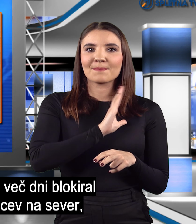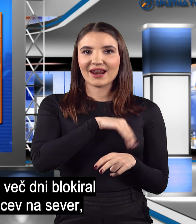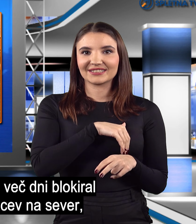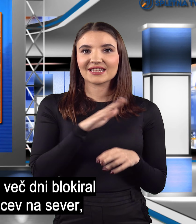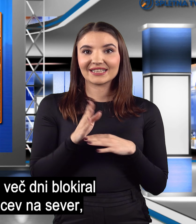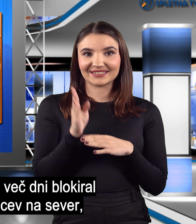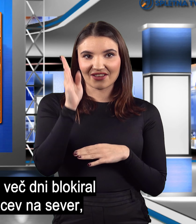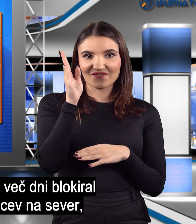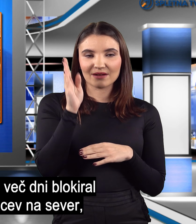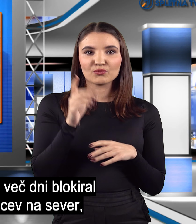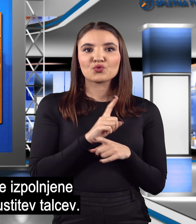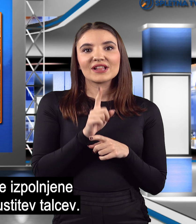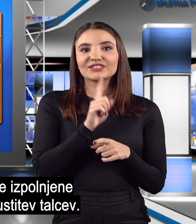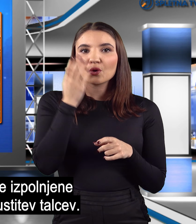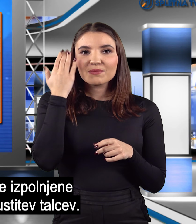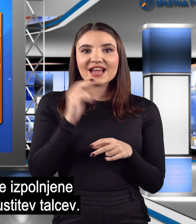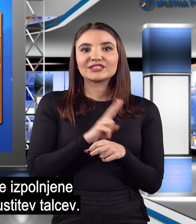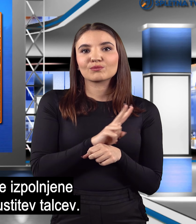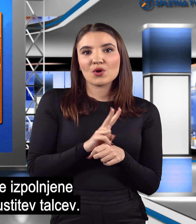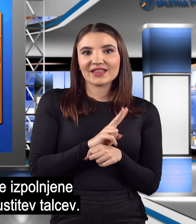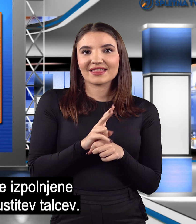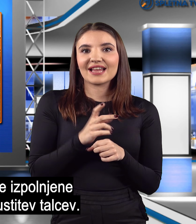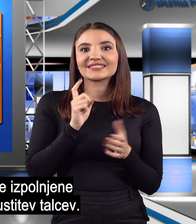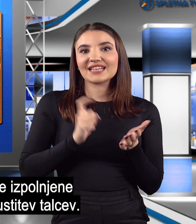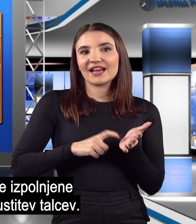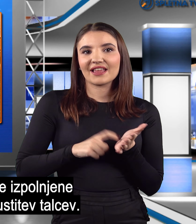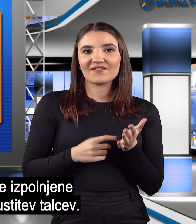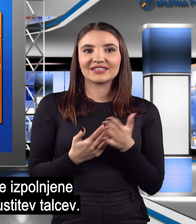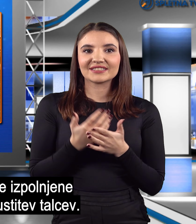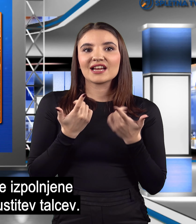sever, dokler niso bile izpolnjene zahteve za izpustitev talcev.